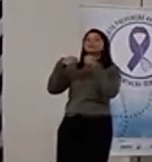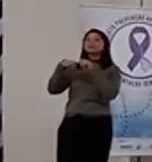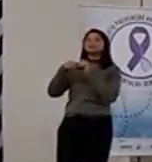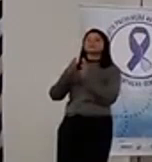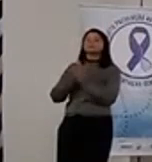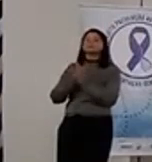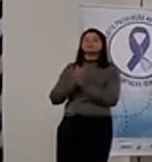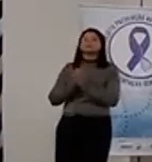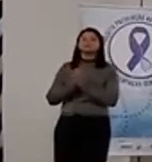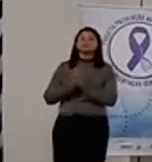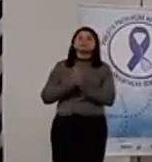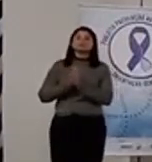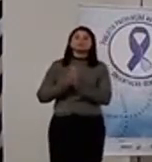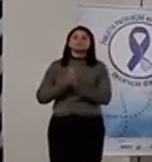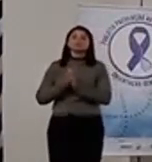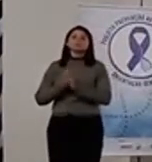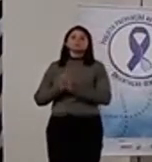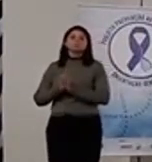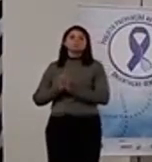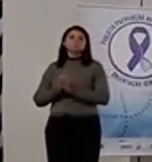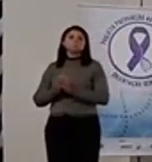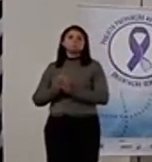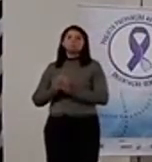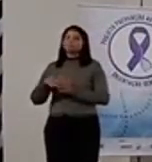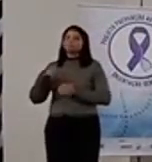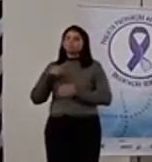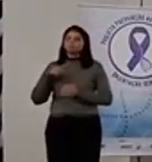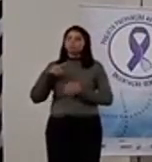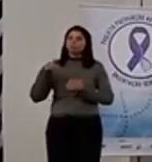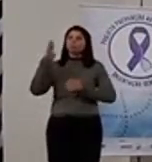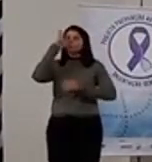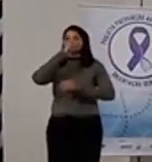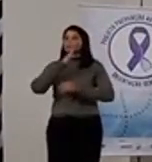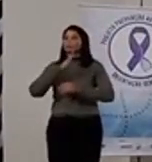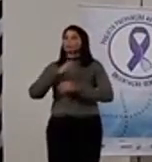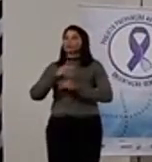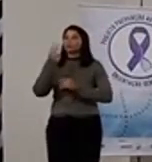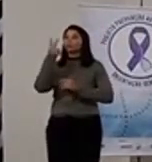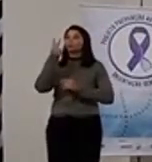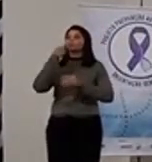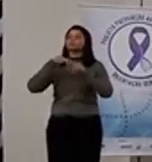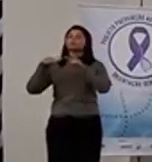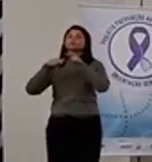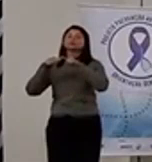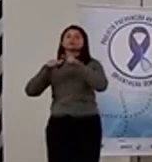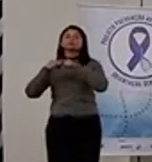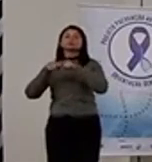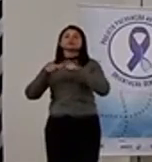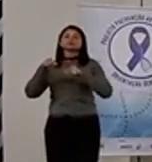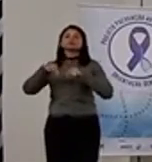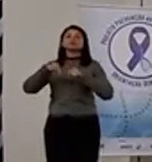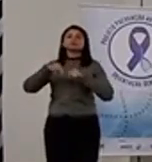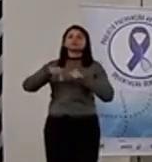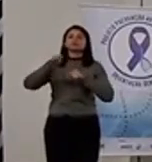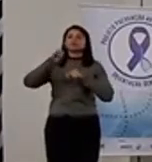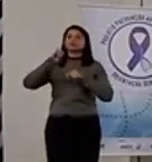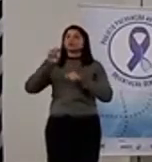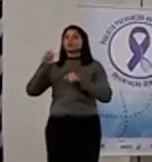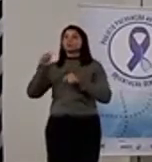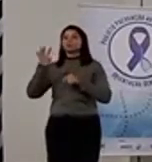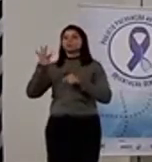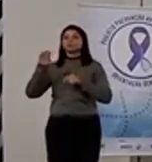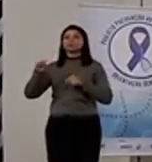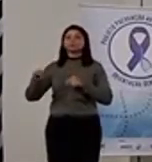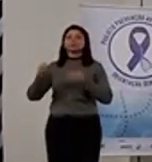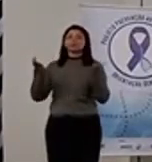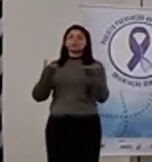tratórios. Inclusive, Tinana, até uma boa, existe no Brasil 2 serviços chamados CIATES, que eles são 24 horas.